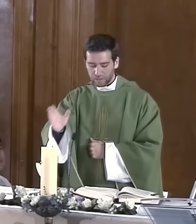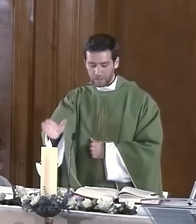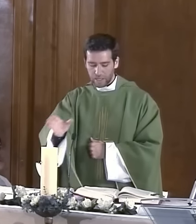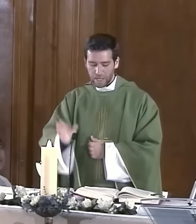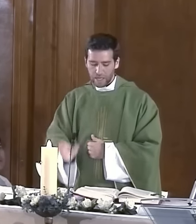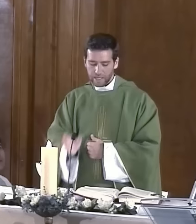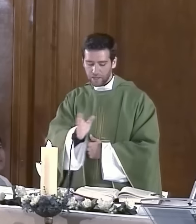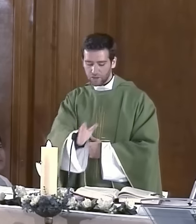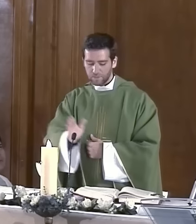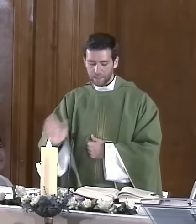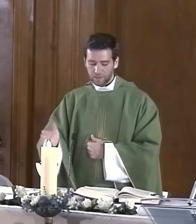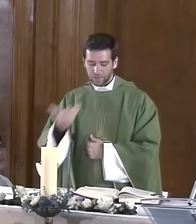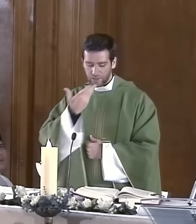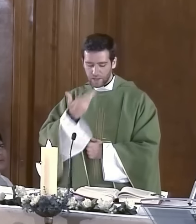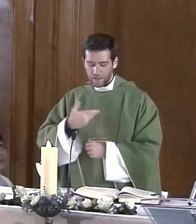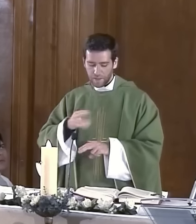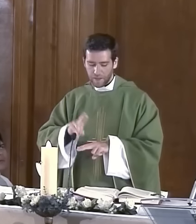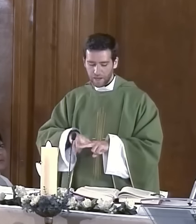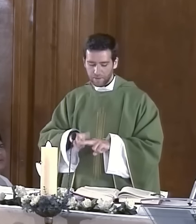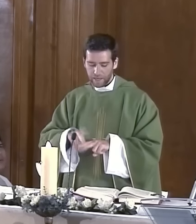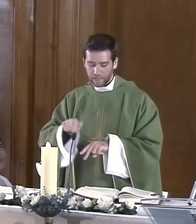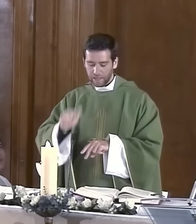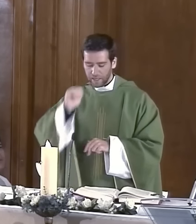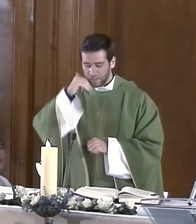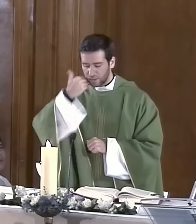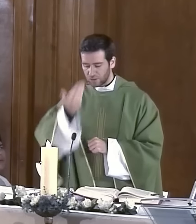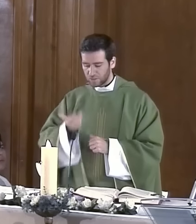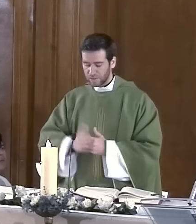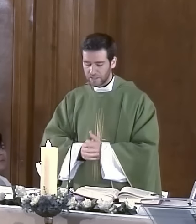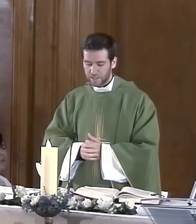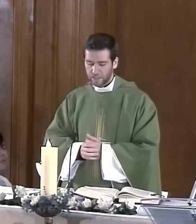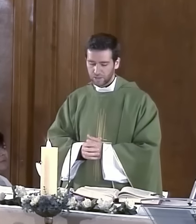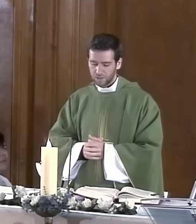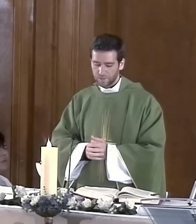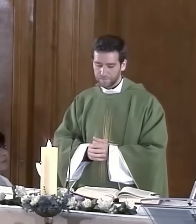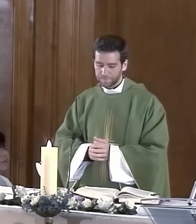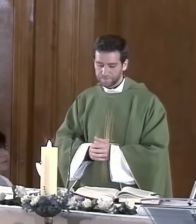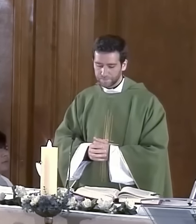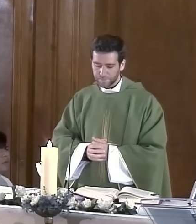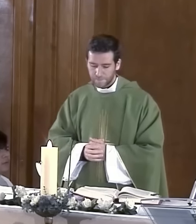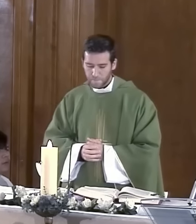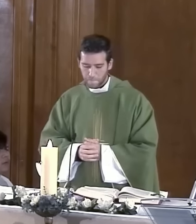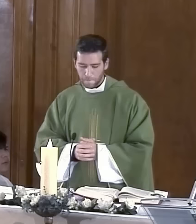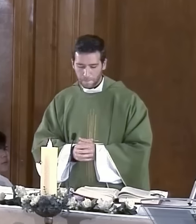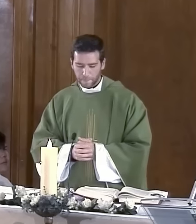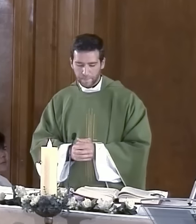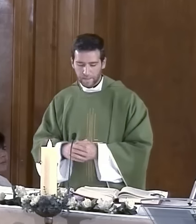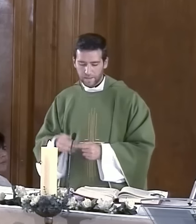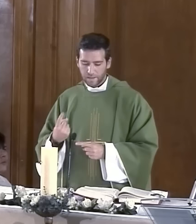nuestro, que nos mandó celebrar estos misterios.